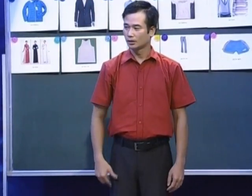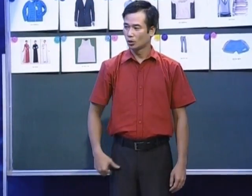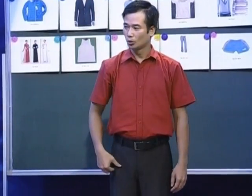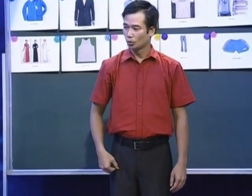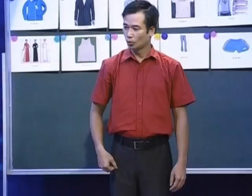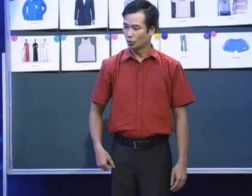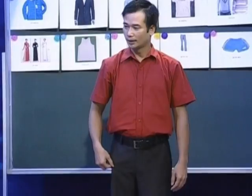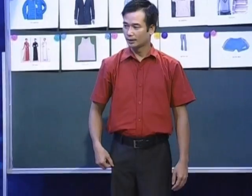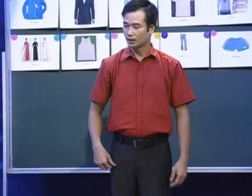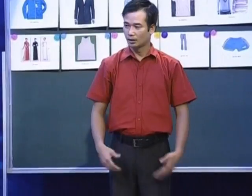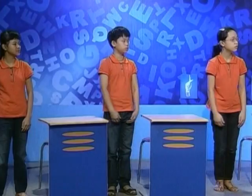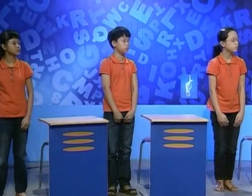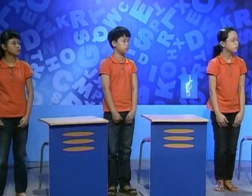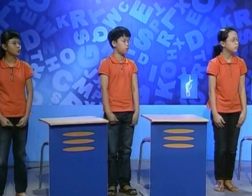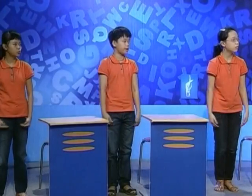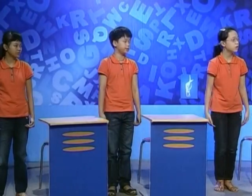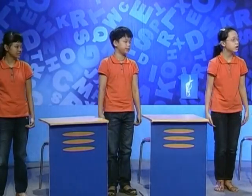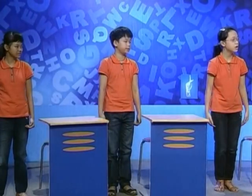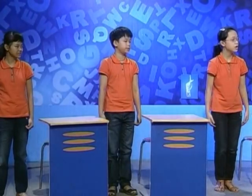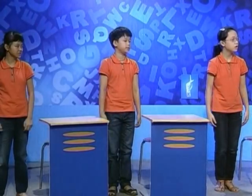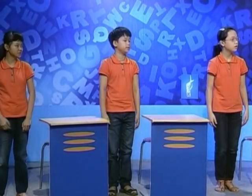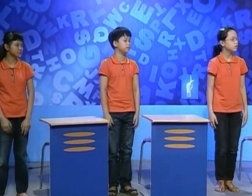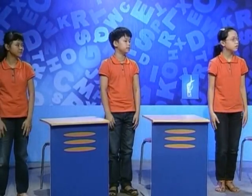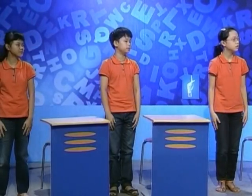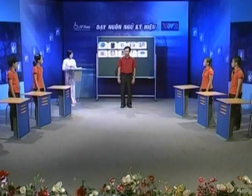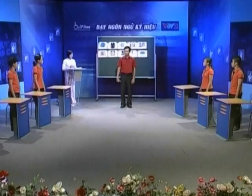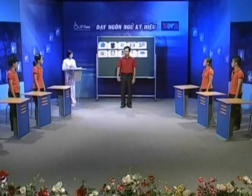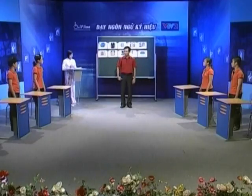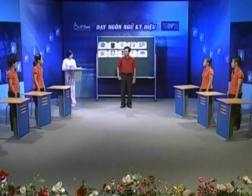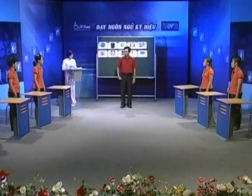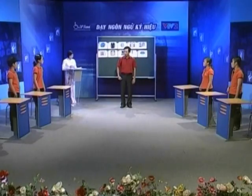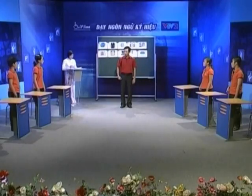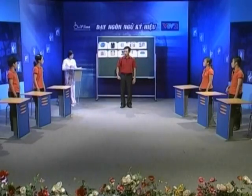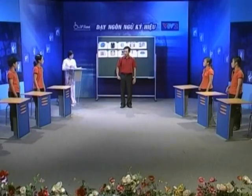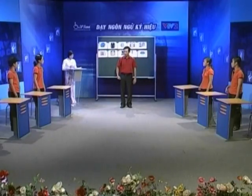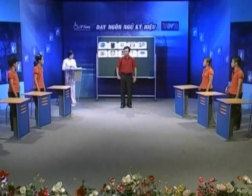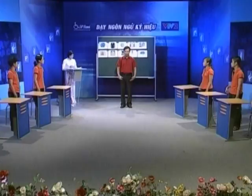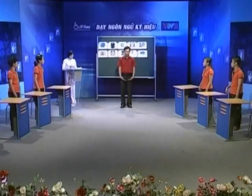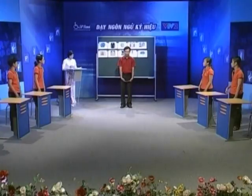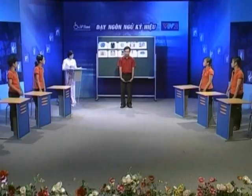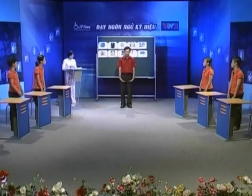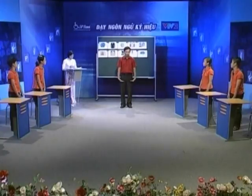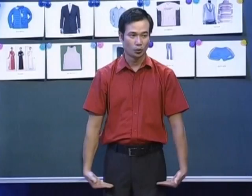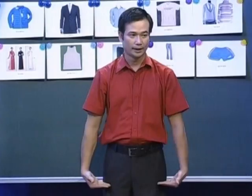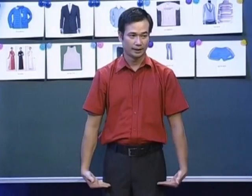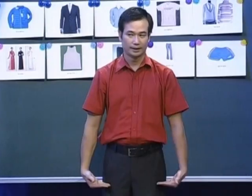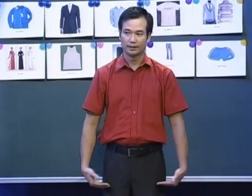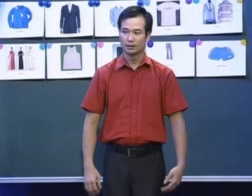và ngón trỏ mở ra nắm vào quần, kéo nhẹ tay lên trên. Động tác 2, hai tay duỗi